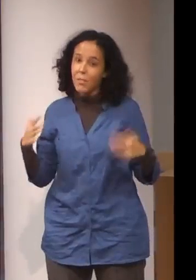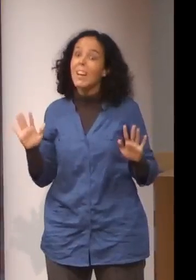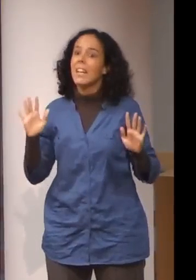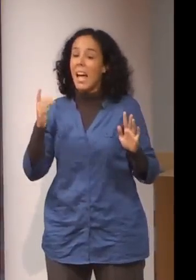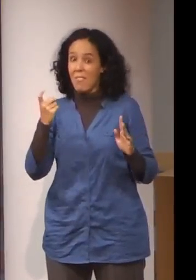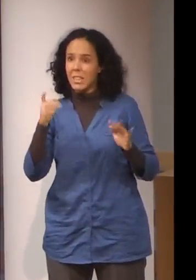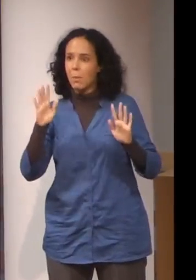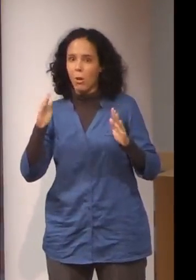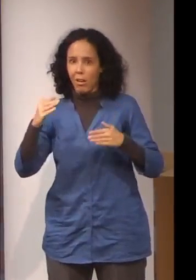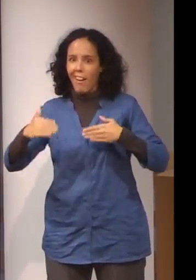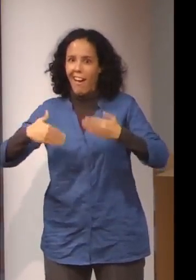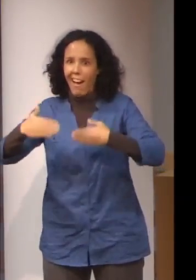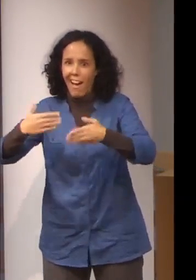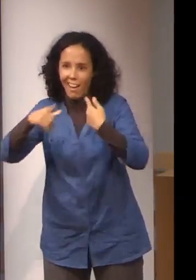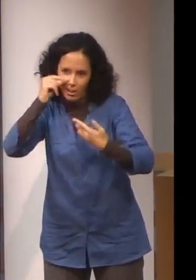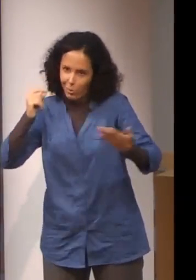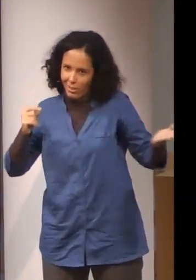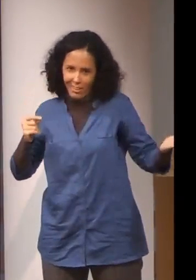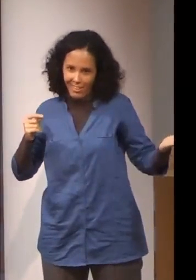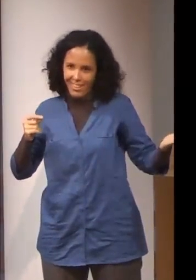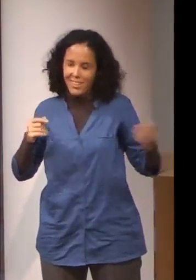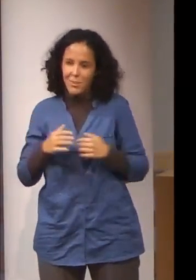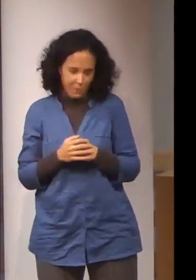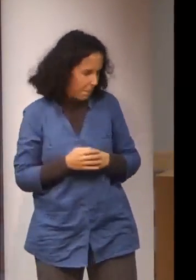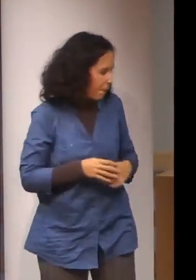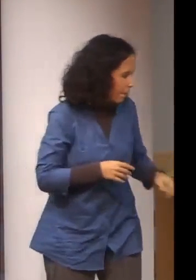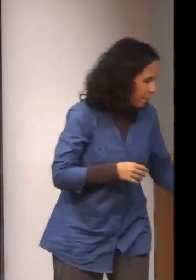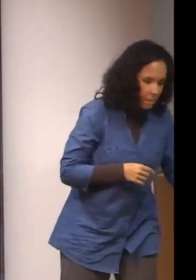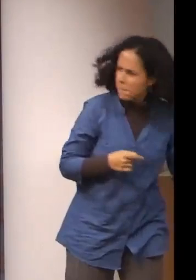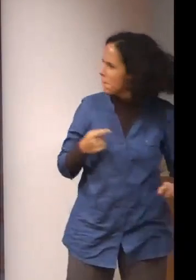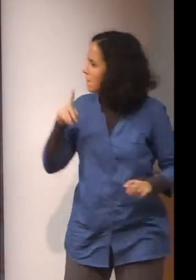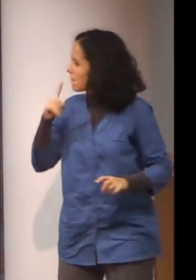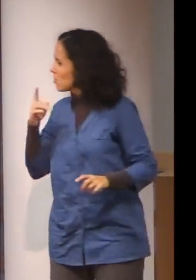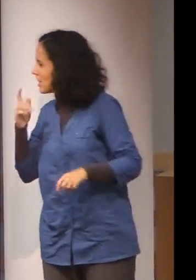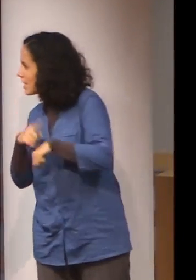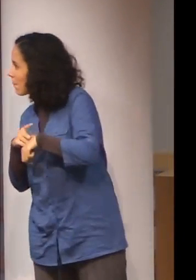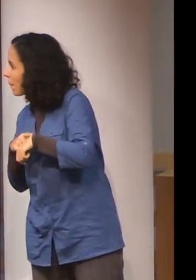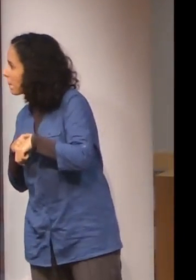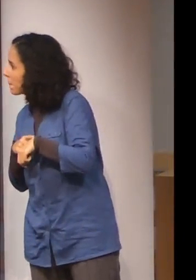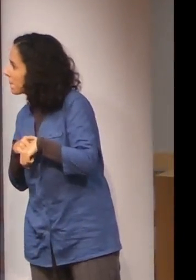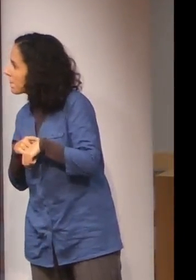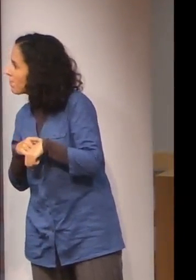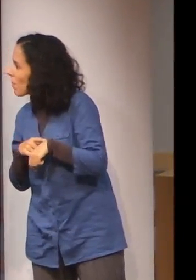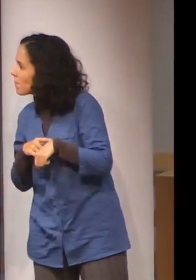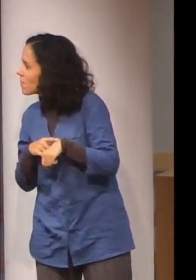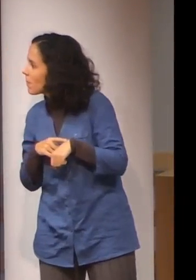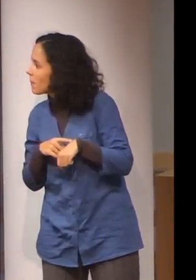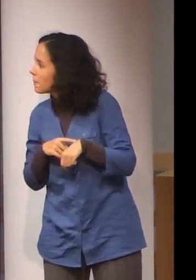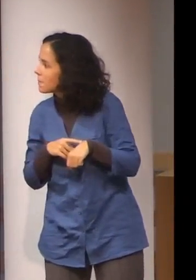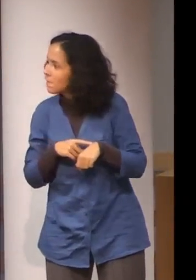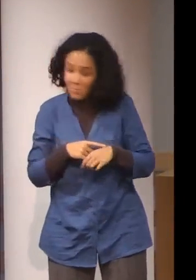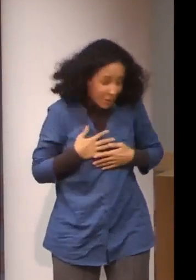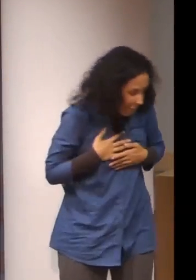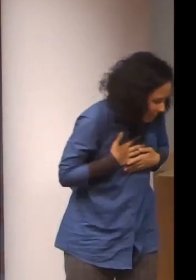pasada. Y somos conscientes de todo lo que falta por trabajar y por seguir caminando. No sé cómo voy de tiempo. Muy